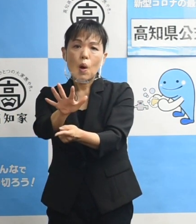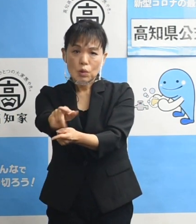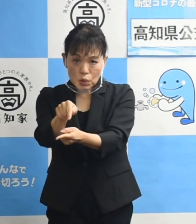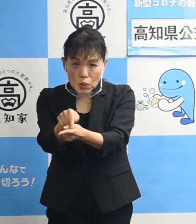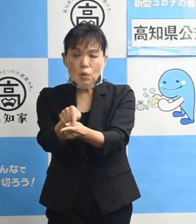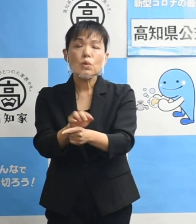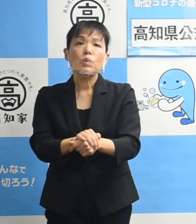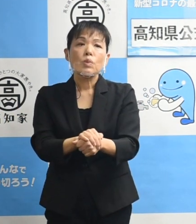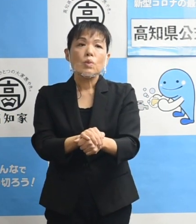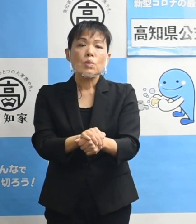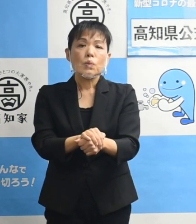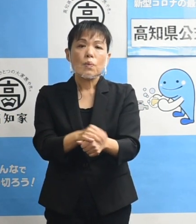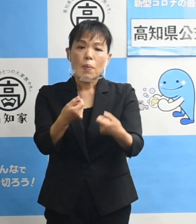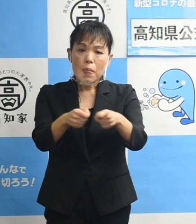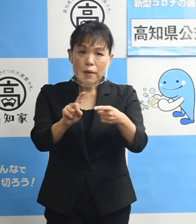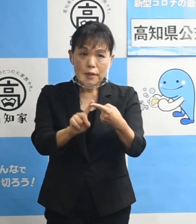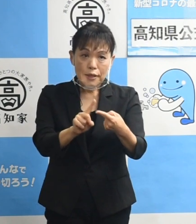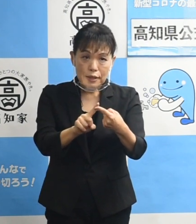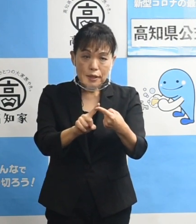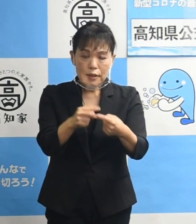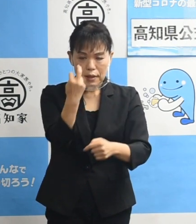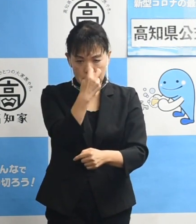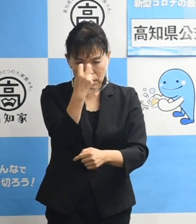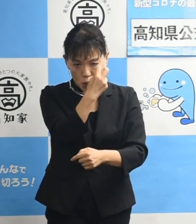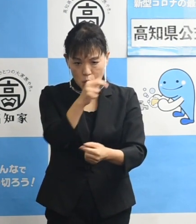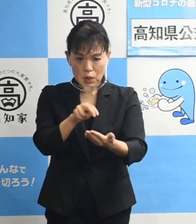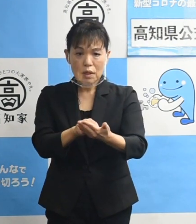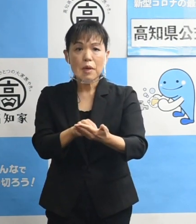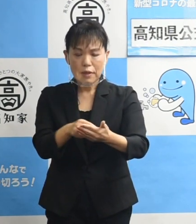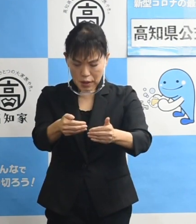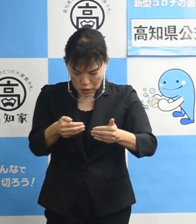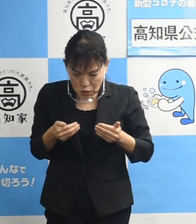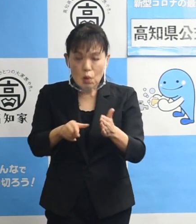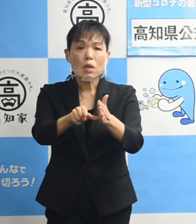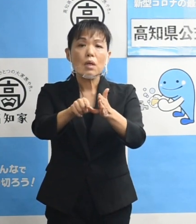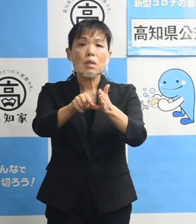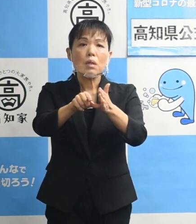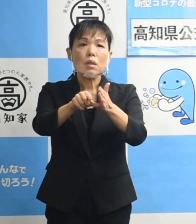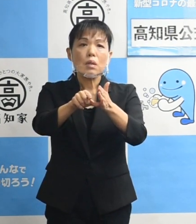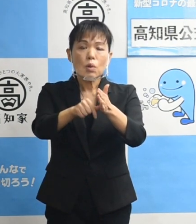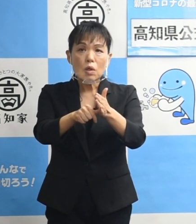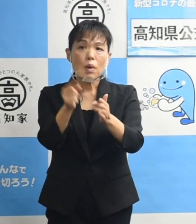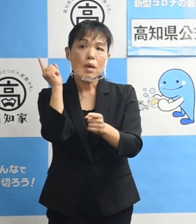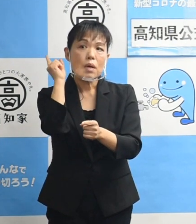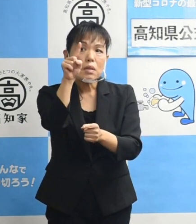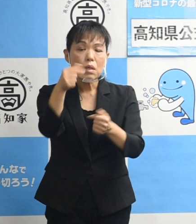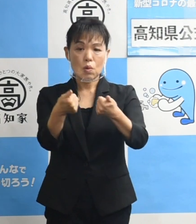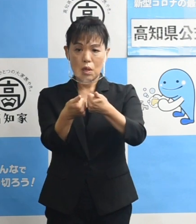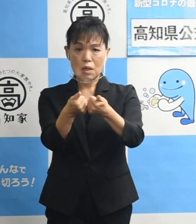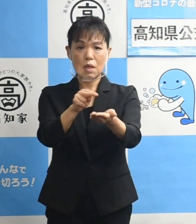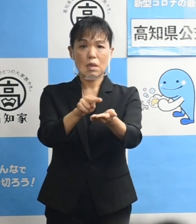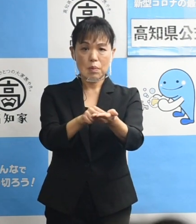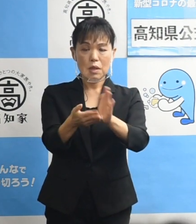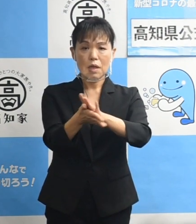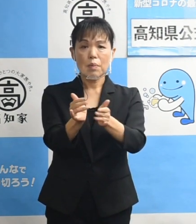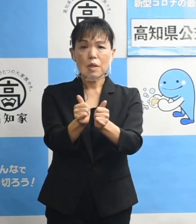ういった部分についても具体的な検討をした上で、必要な場合には明日の会議で決定をして県民の